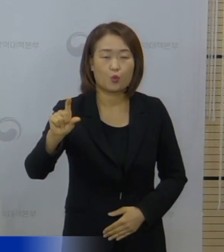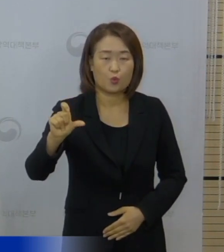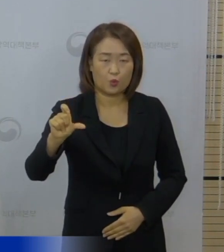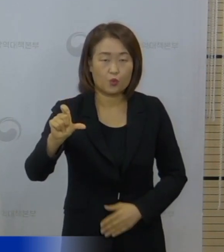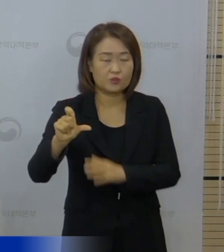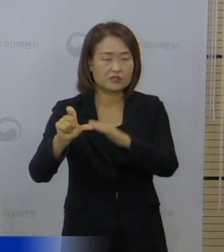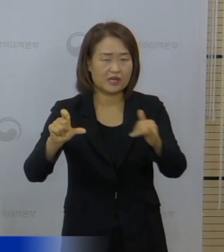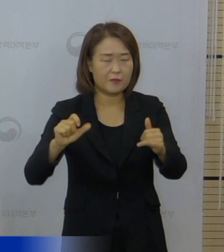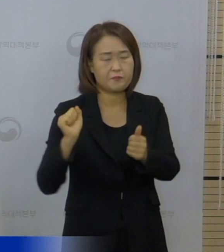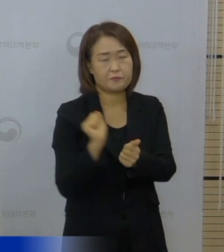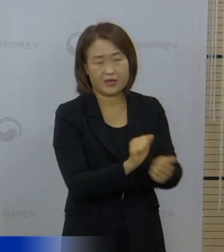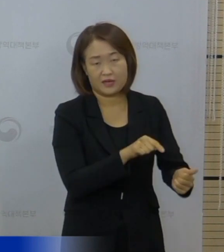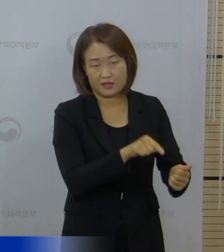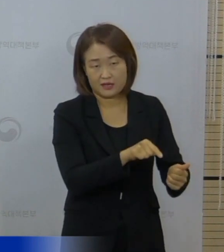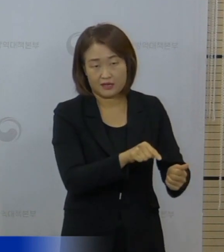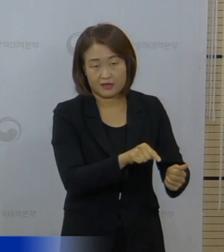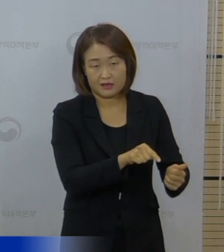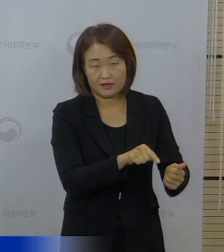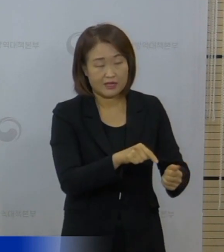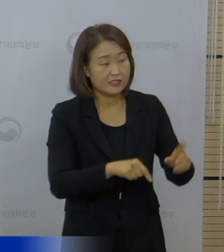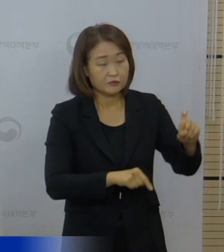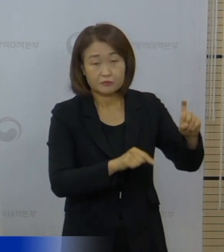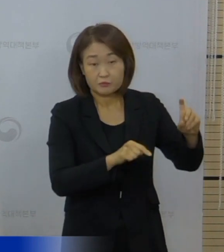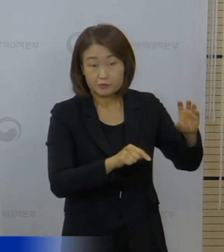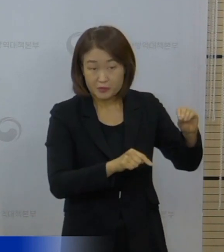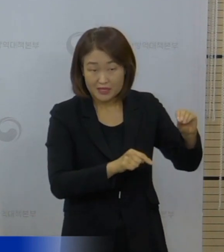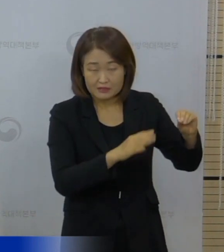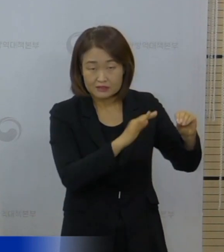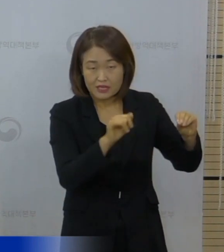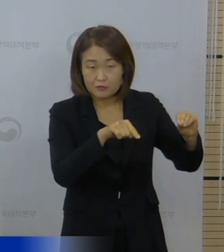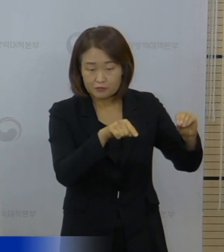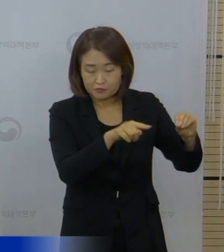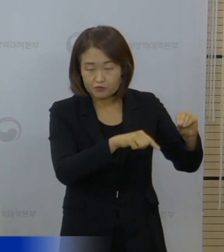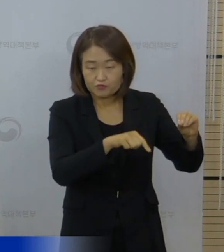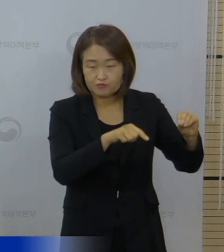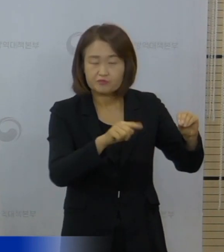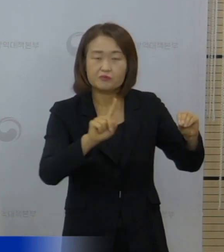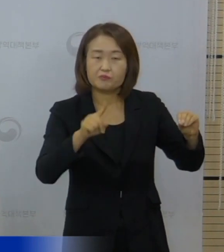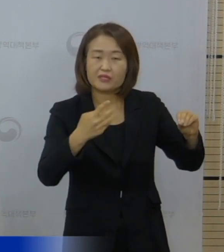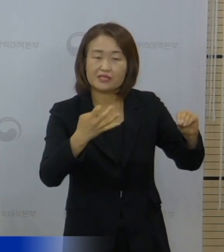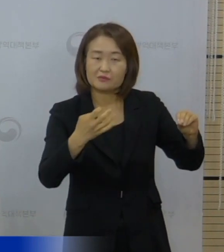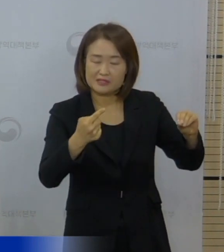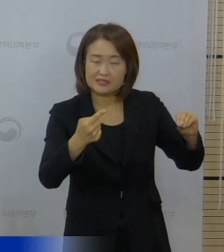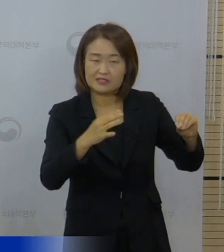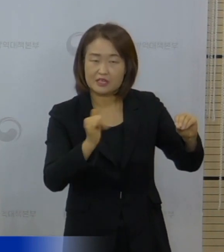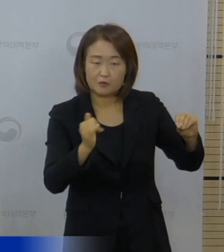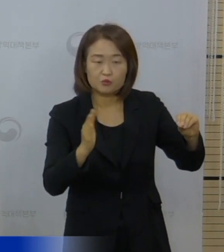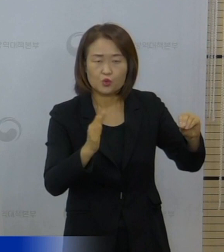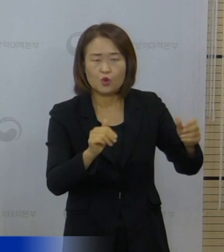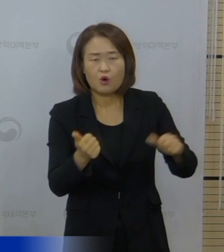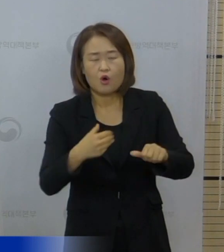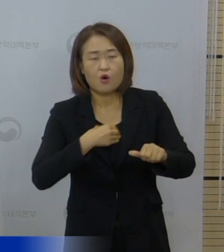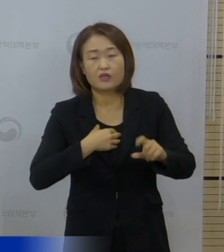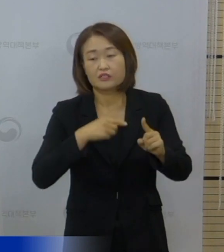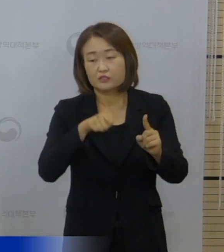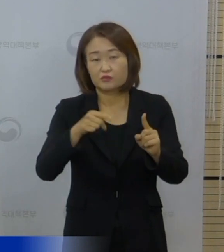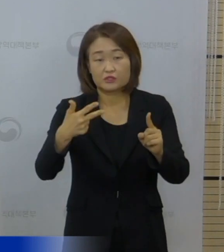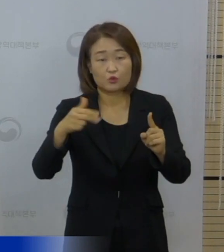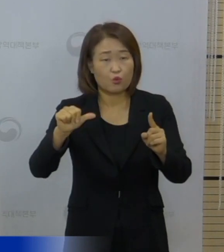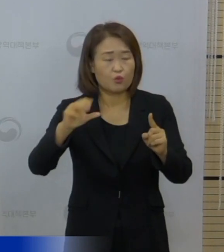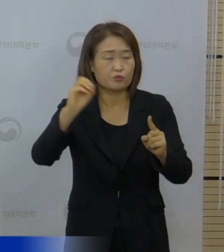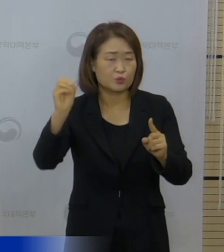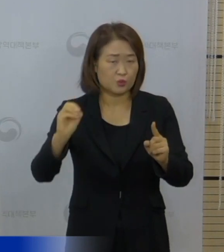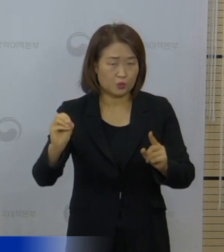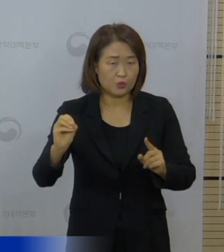3,115명입니다. 인구 10만 명당 발생률은 141명, 그리고 치명률은